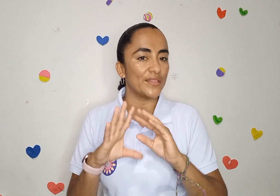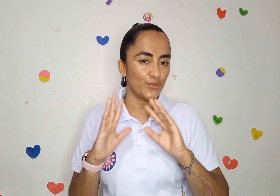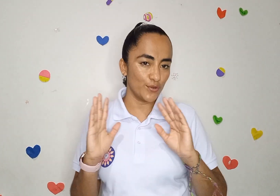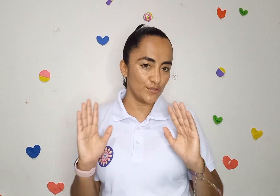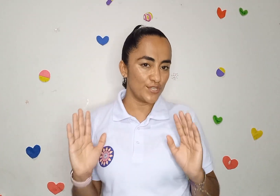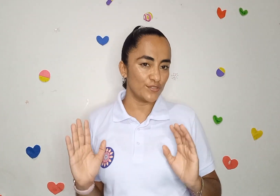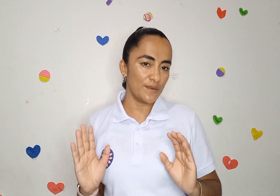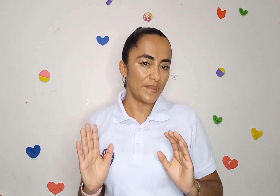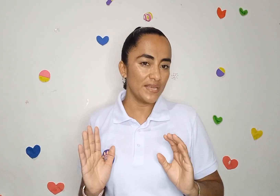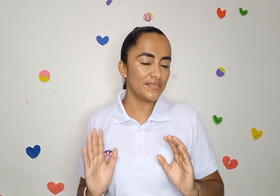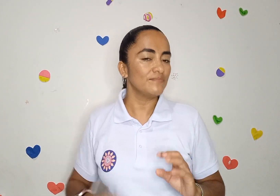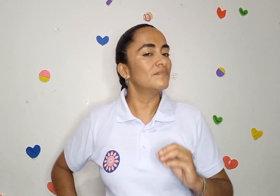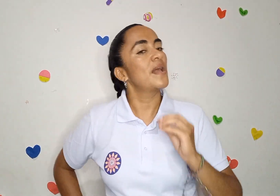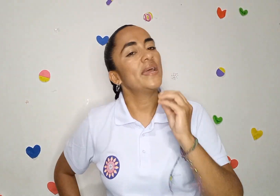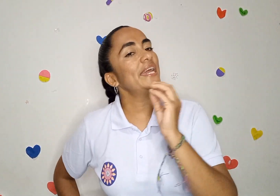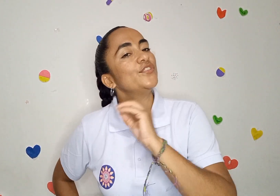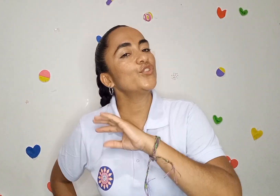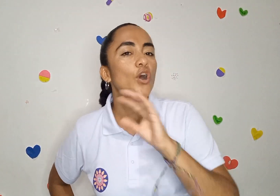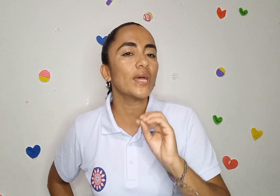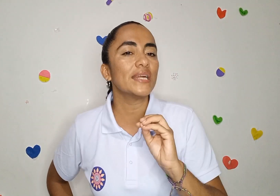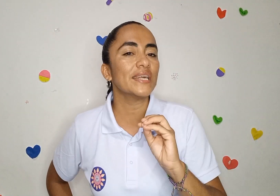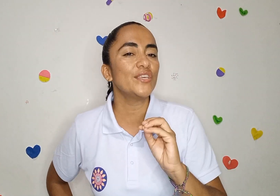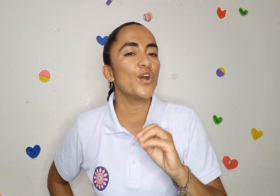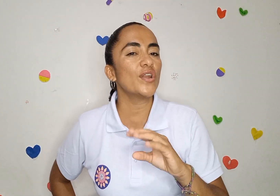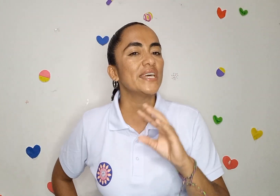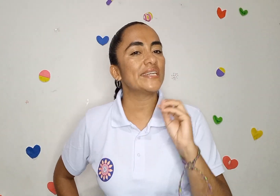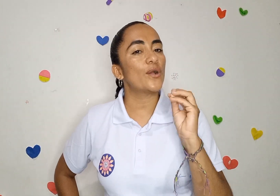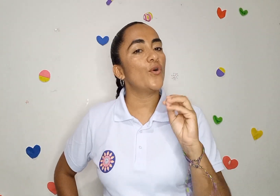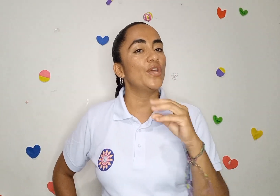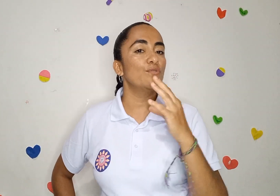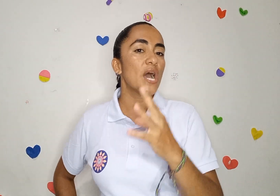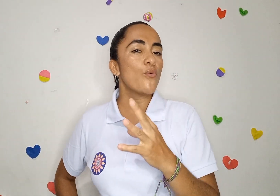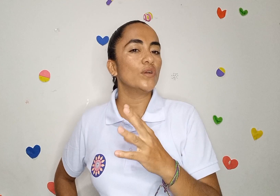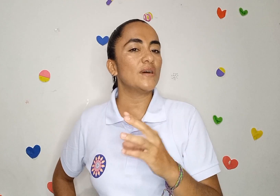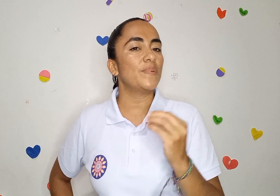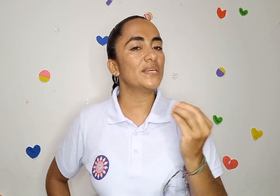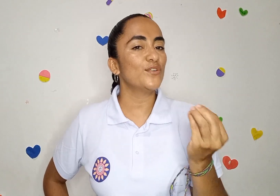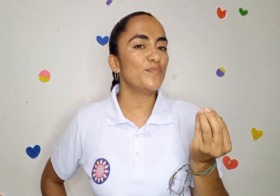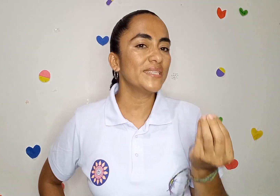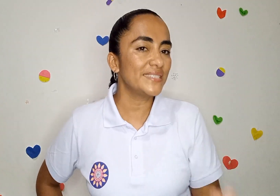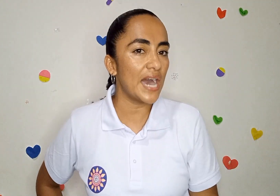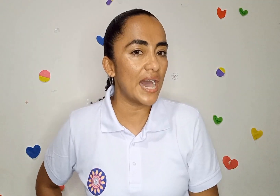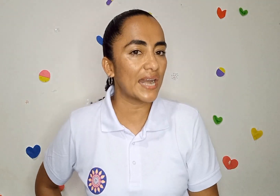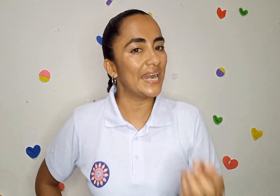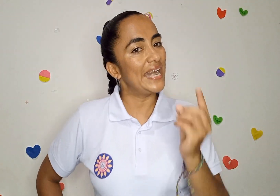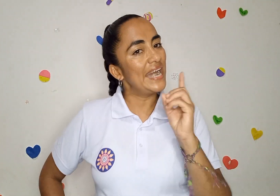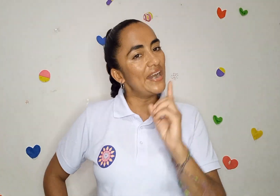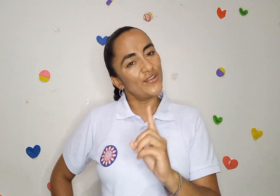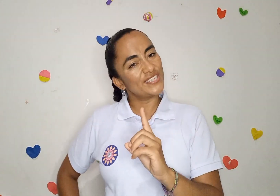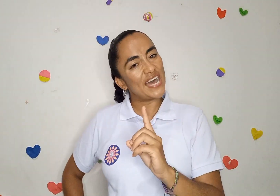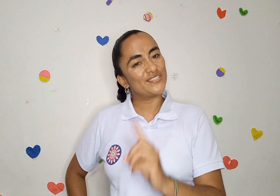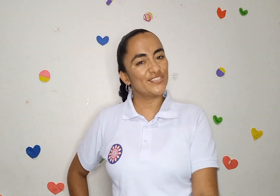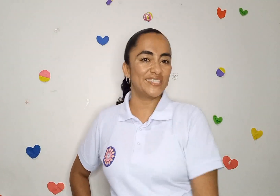todos los niños del país. En todas las regiones recogen una cuota para solventar los gastos de